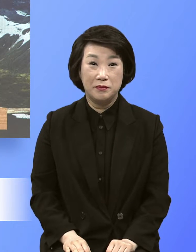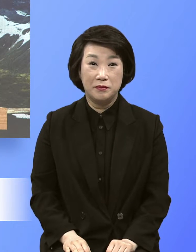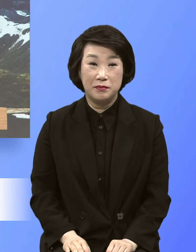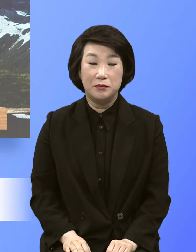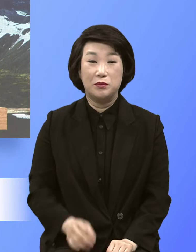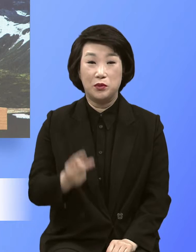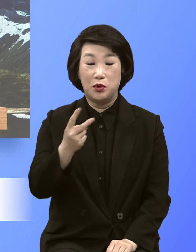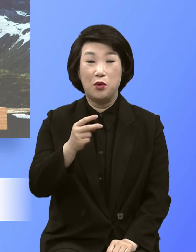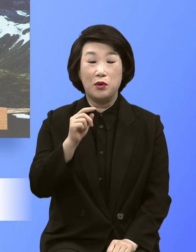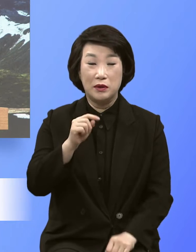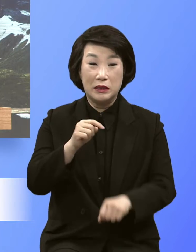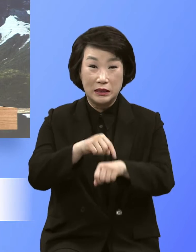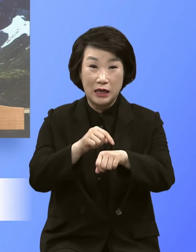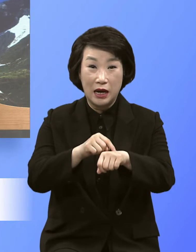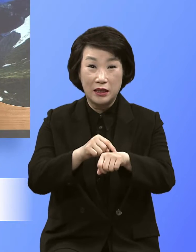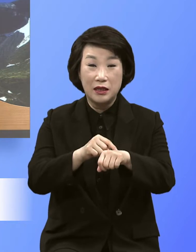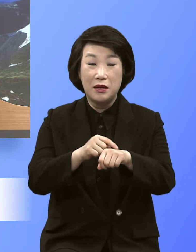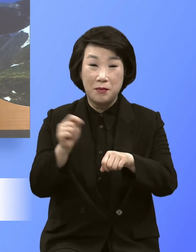그리고 시속